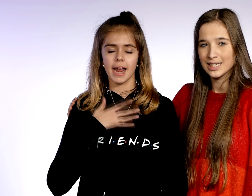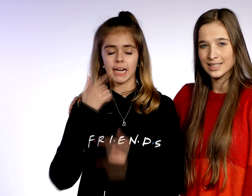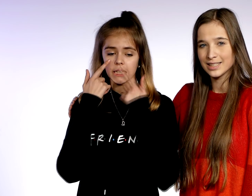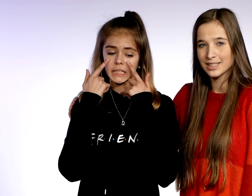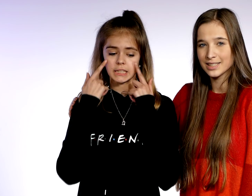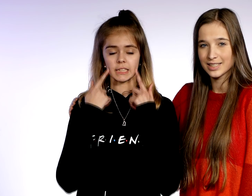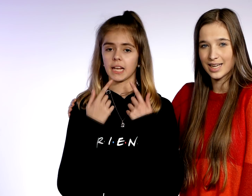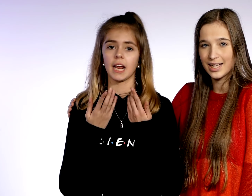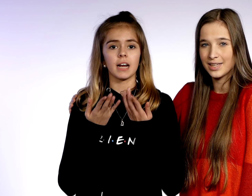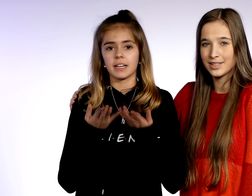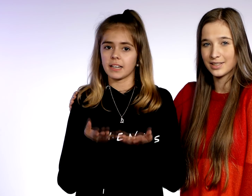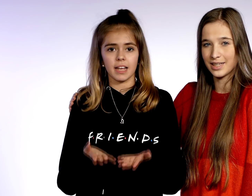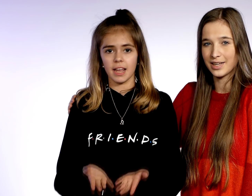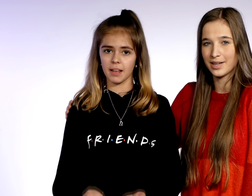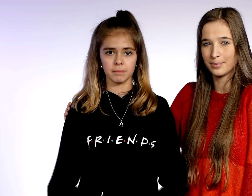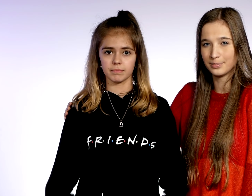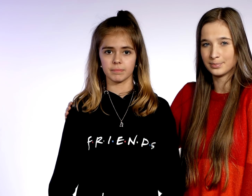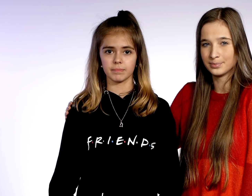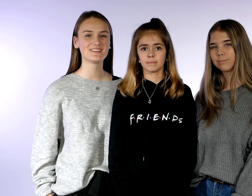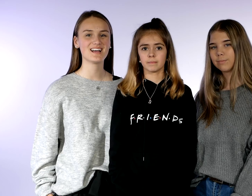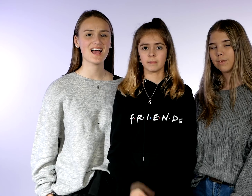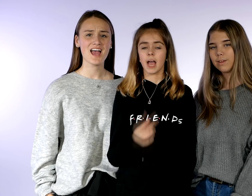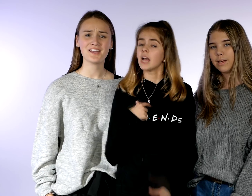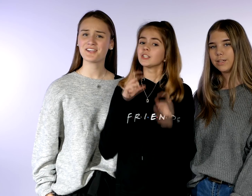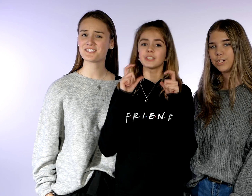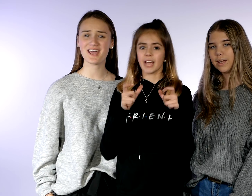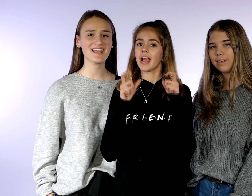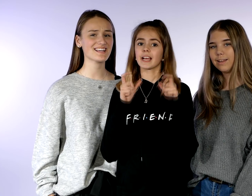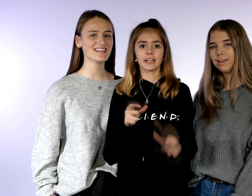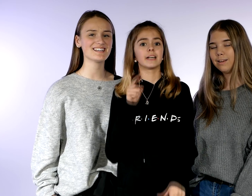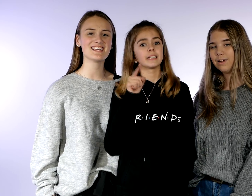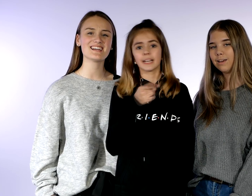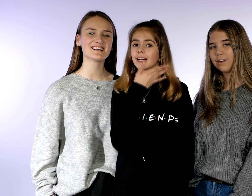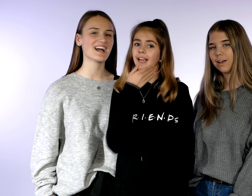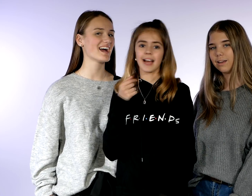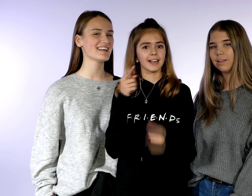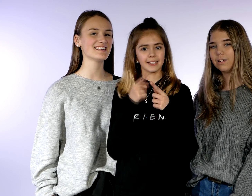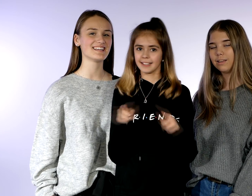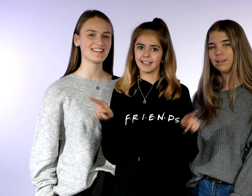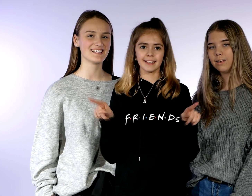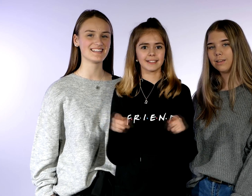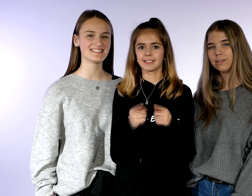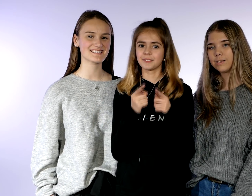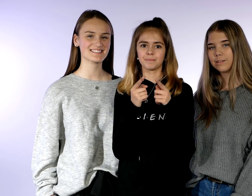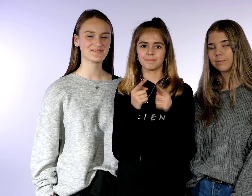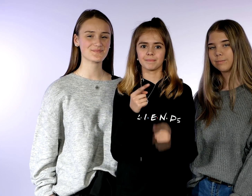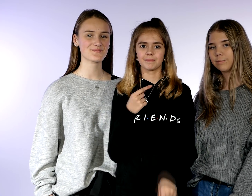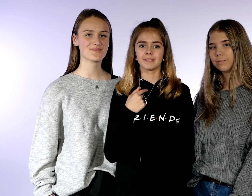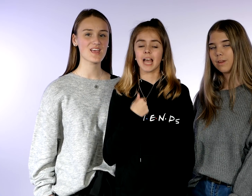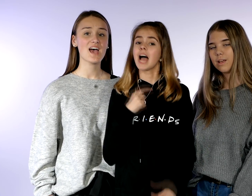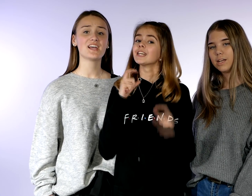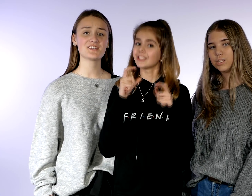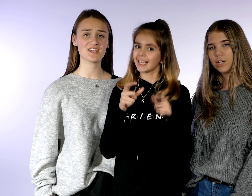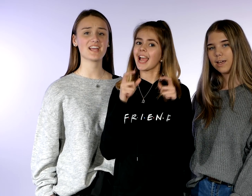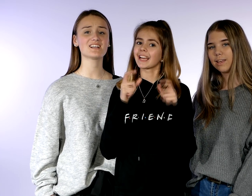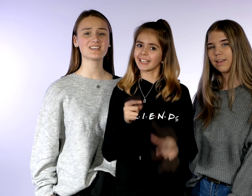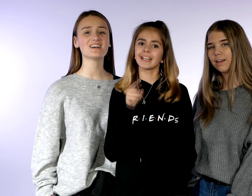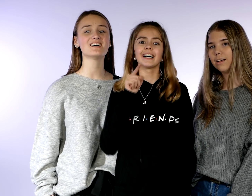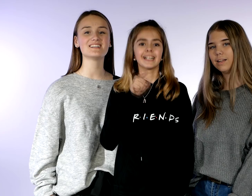meine Tränen geben. Ich schenke dir kein Lied, ich schenke